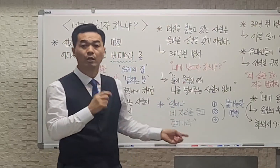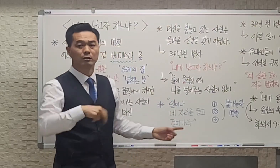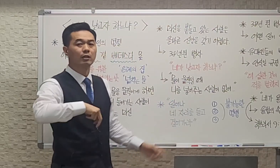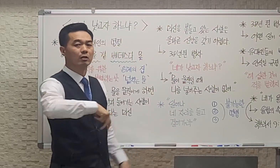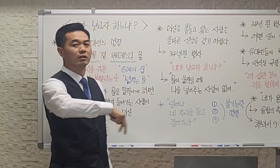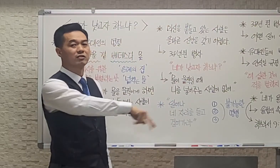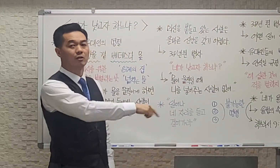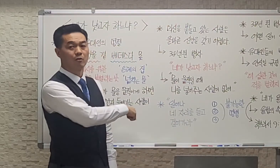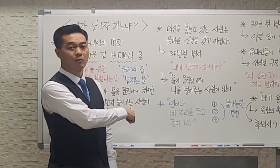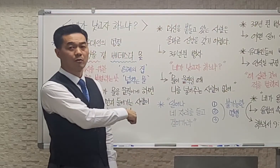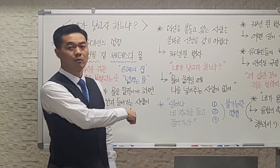그냥 이렇게 됐어요.